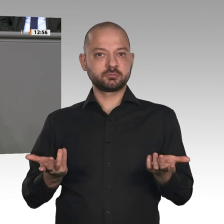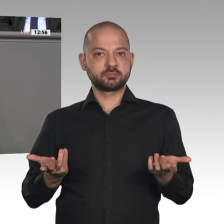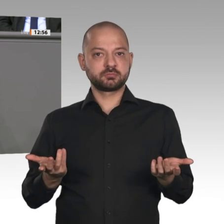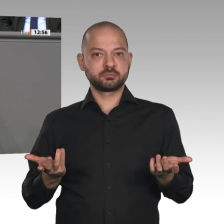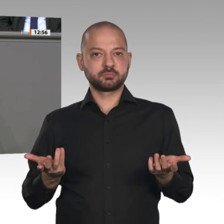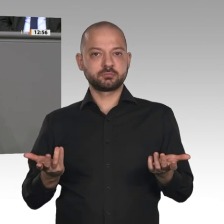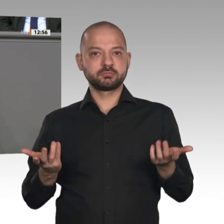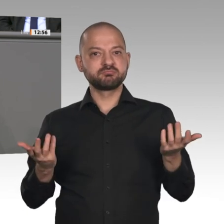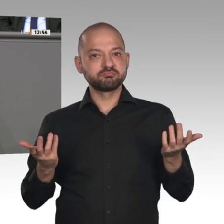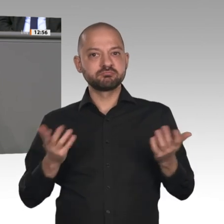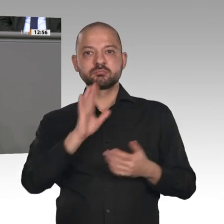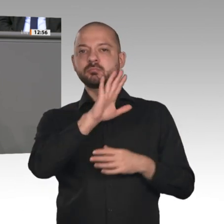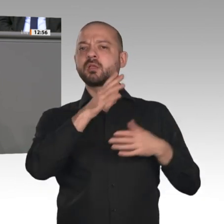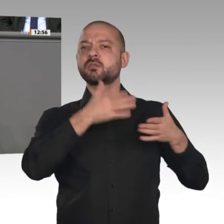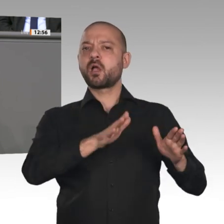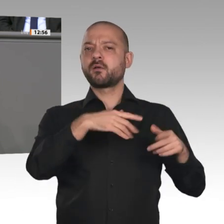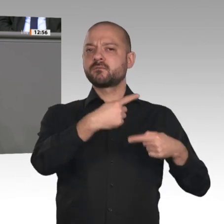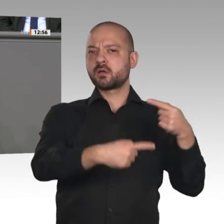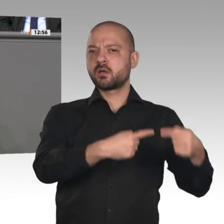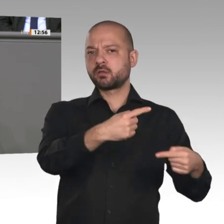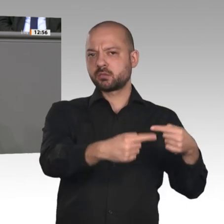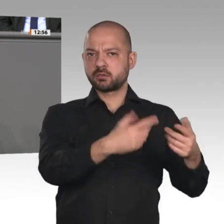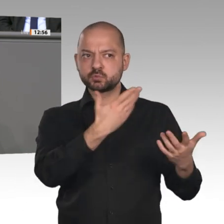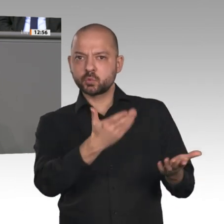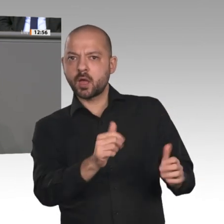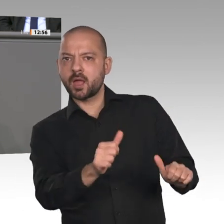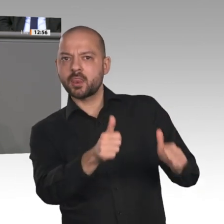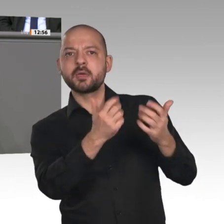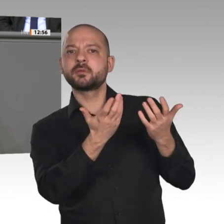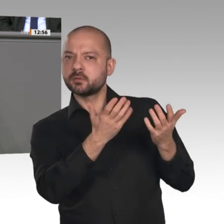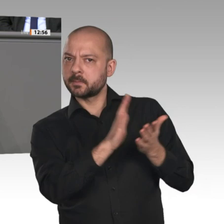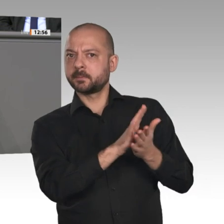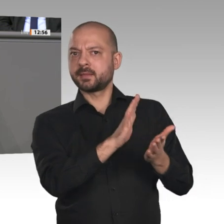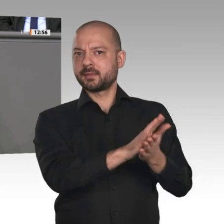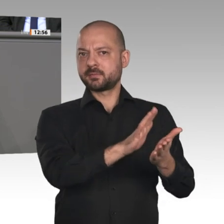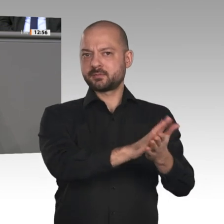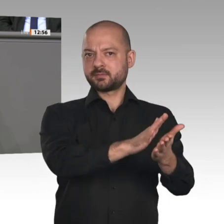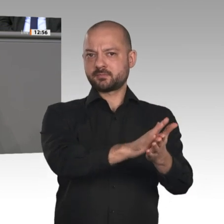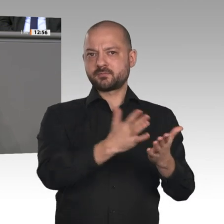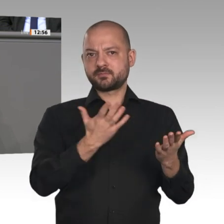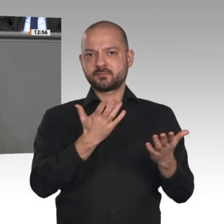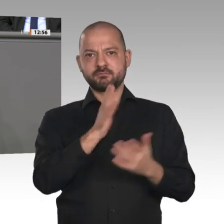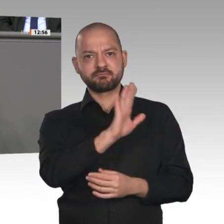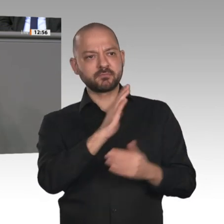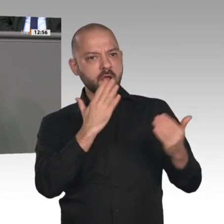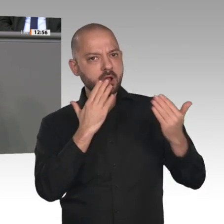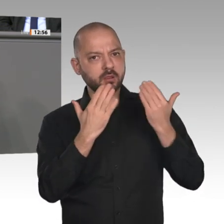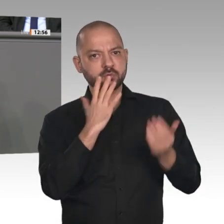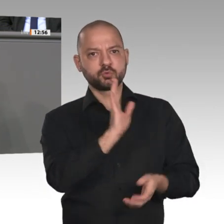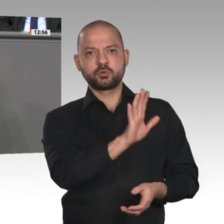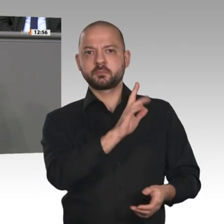und diese Bescheidenheit ist etwas, an dem sich zum Beispiel die Hohenzollern ein Beispiel nehmen